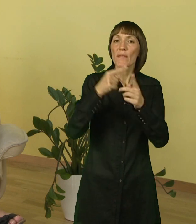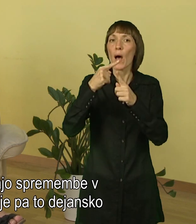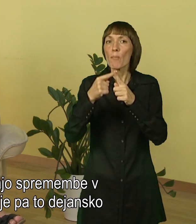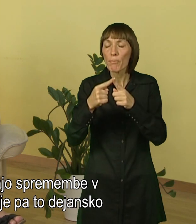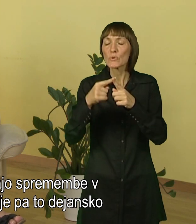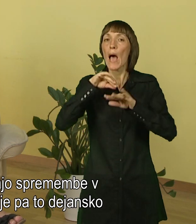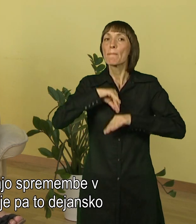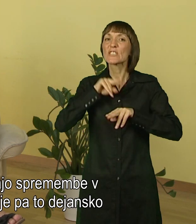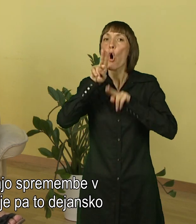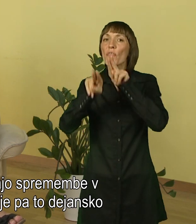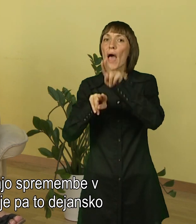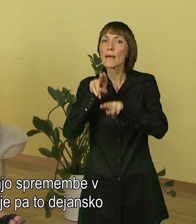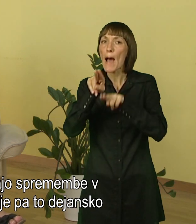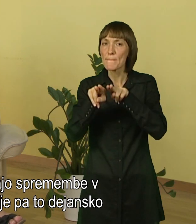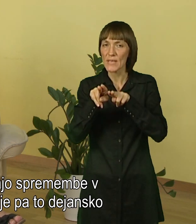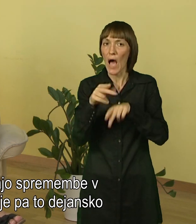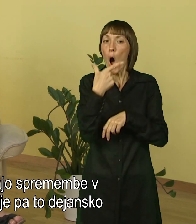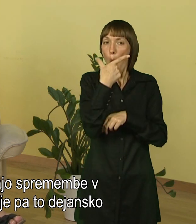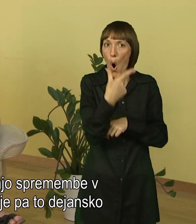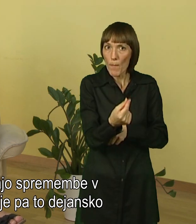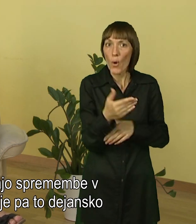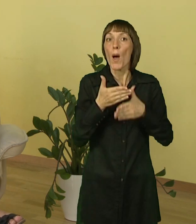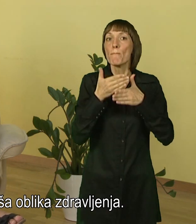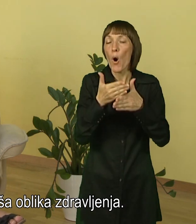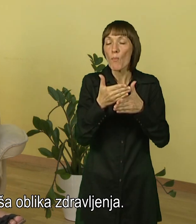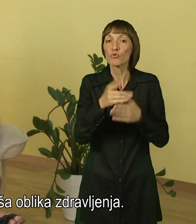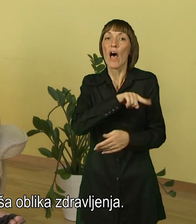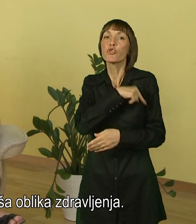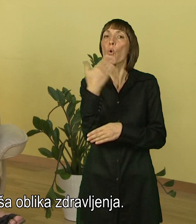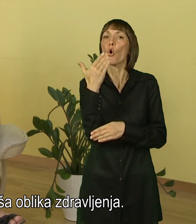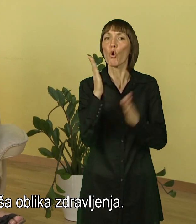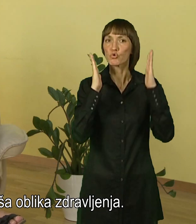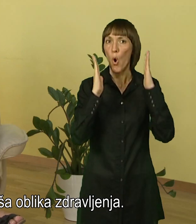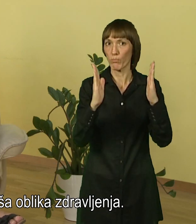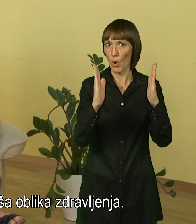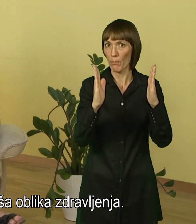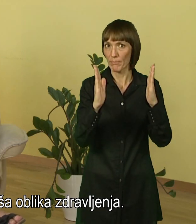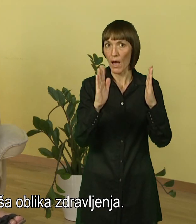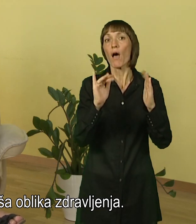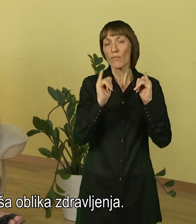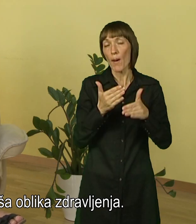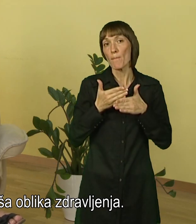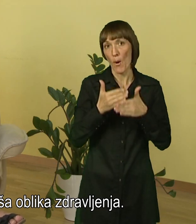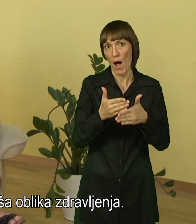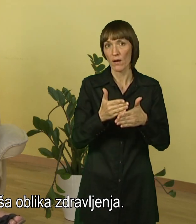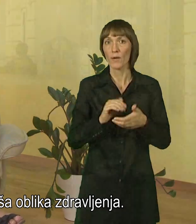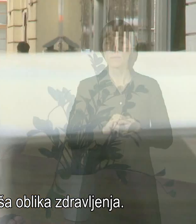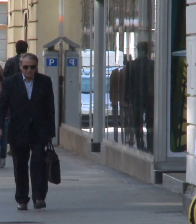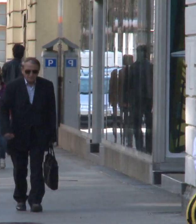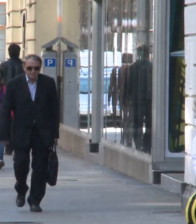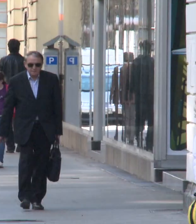s katero vnašajo spremembe v svoje življenje, je pa to dejansko na dolgi rok, dolgoročno najboljša oblika